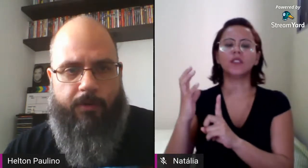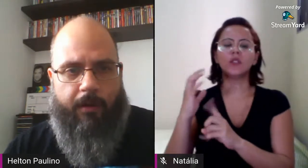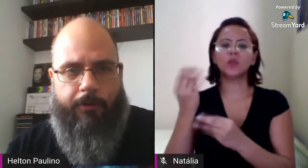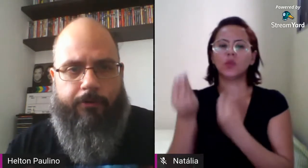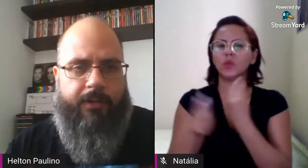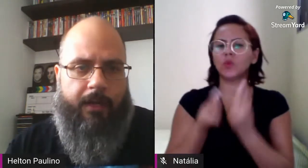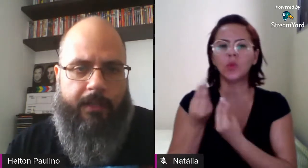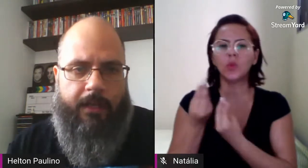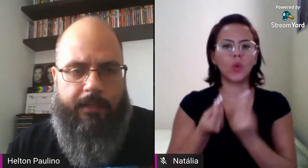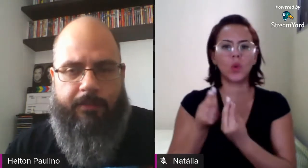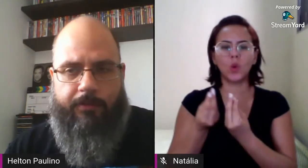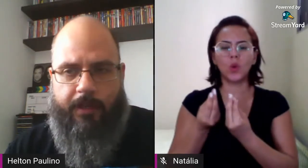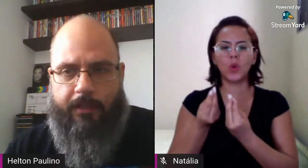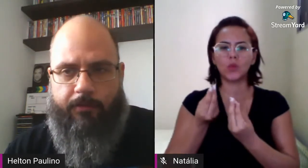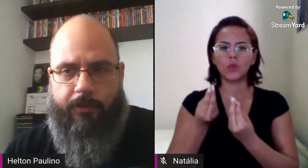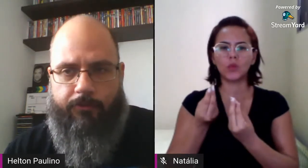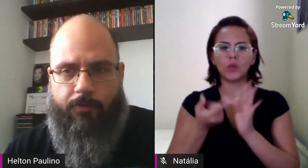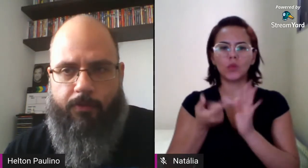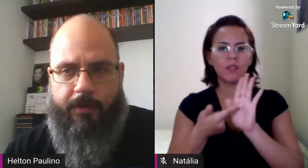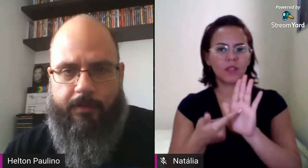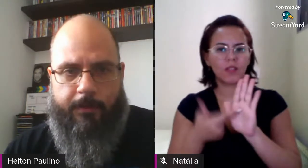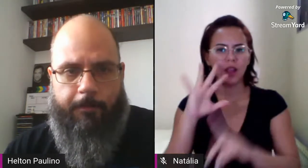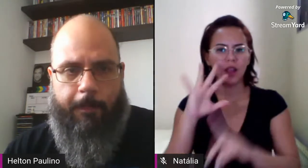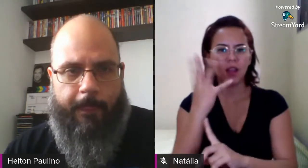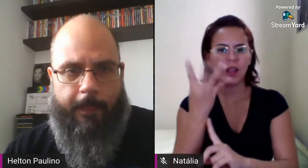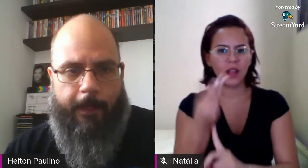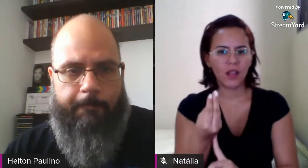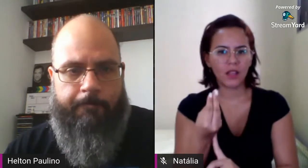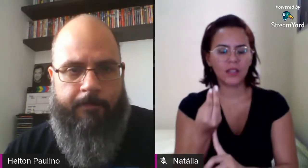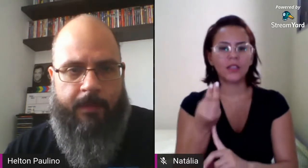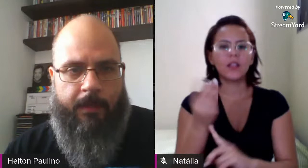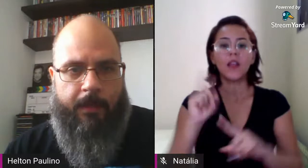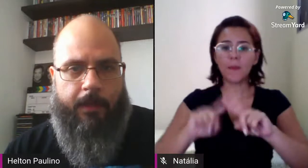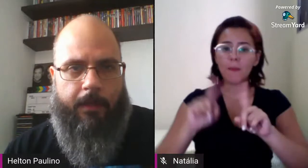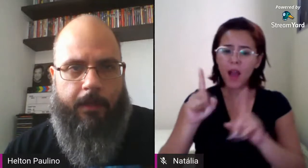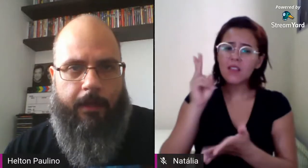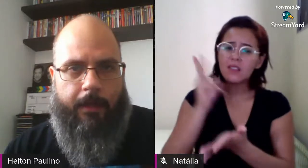de criar um grau de originalidade dentro de cada contexto como esse. Tá?